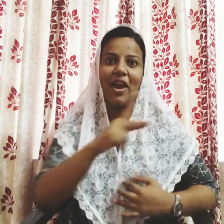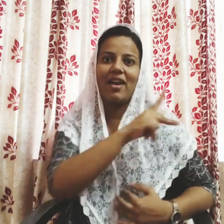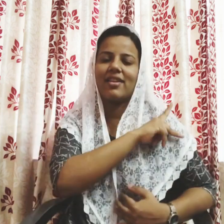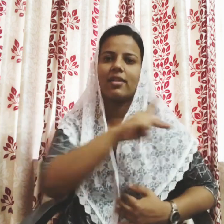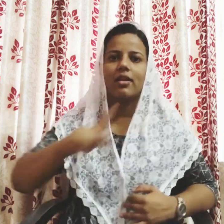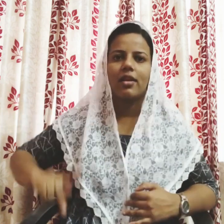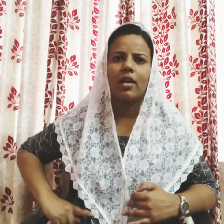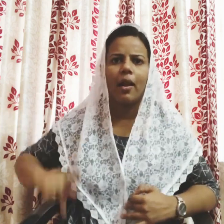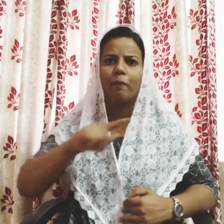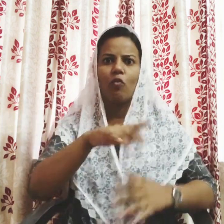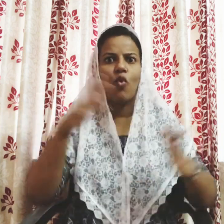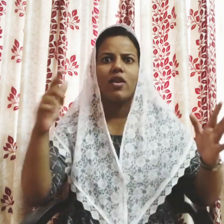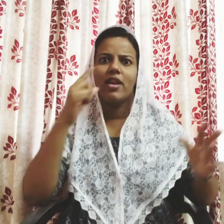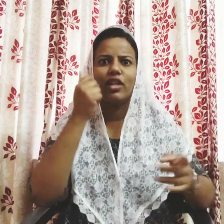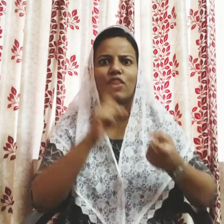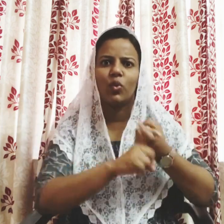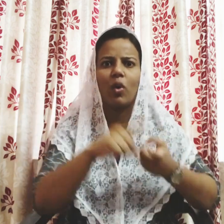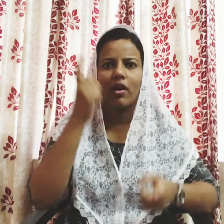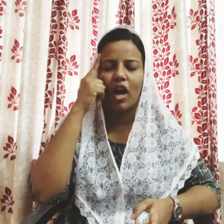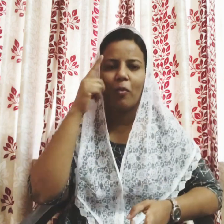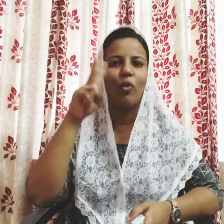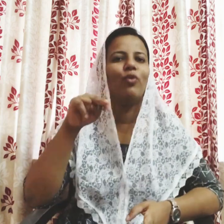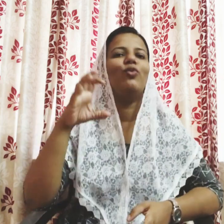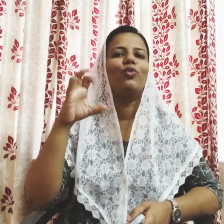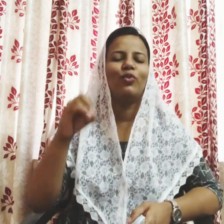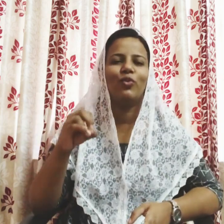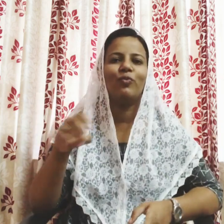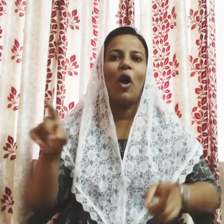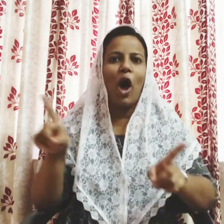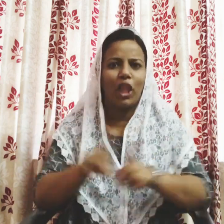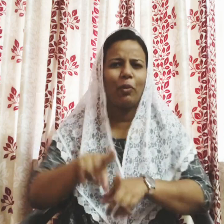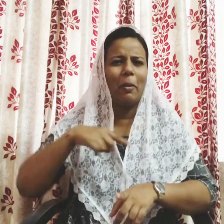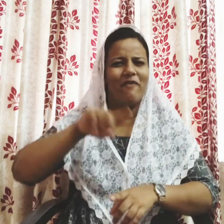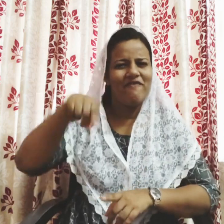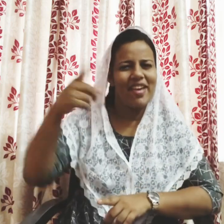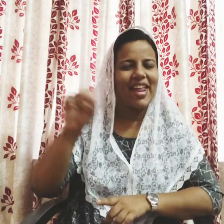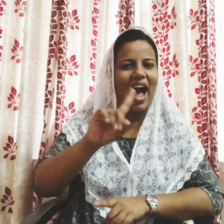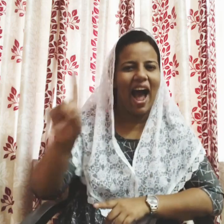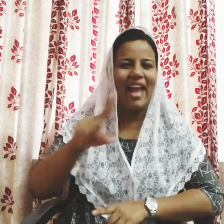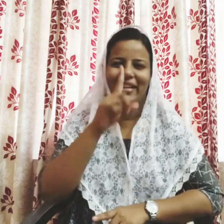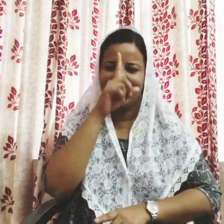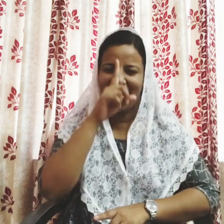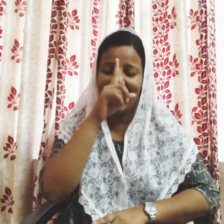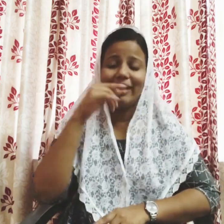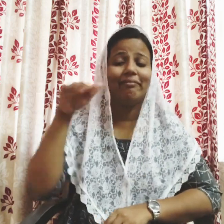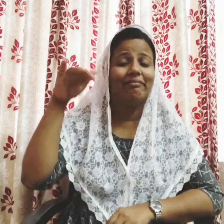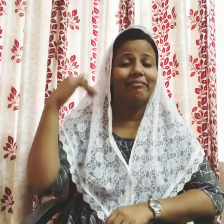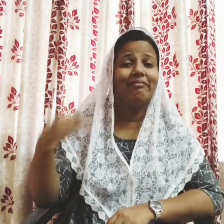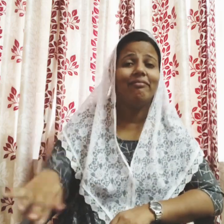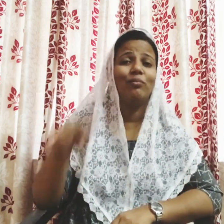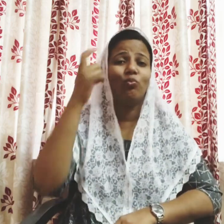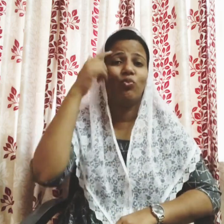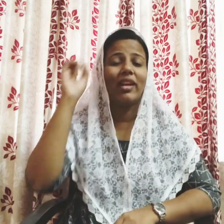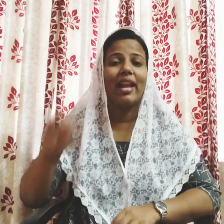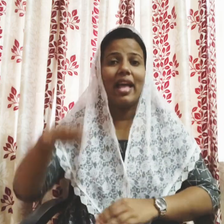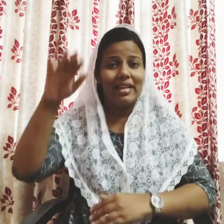രാജാവ് ഉണ്ടെന്നുള്ള വിവരം. അതുപോലെ നമ്മൾ മറ്റുള്ളവരെ നിന്ദിക്കുമ്പോൾ, നമ്മൾ മറ്റുള്ളവരെ ചെറുതായി കാണുമ്പോൾ, നമ്മൾ മറ്റുള്ളവരെ പരിഹസിക്കുമ്പോൾ